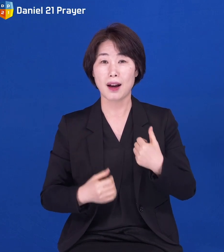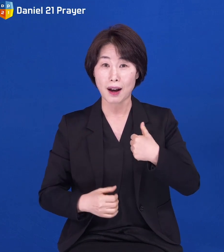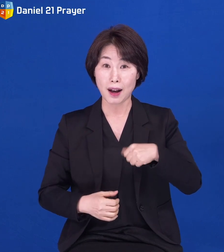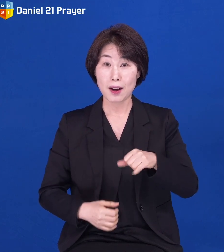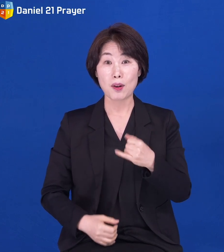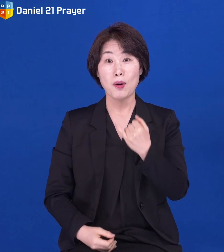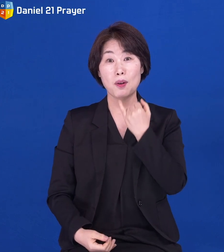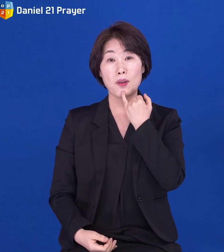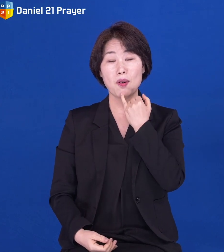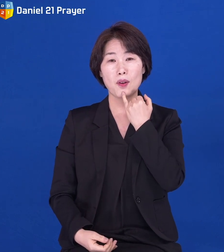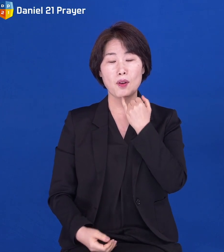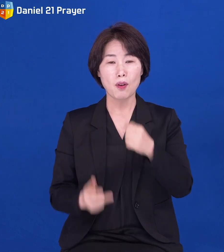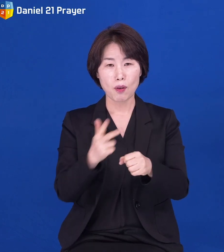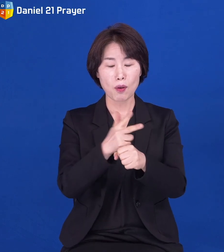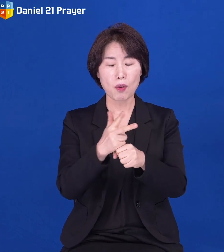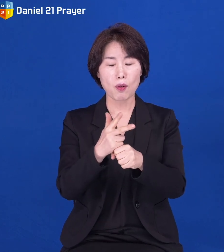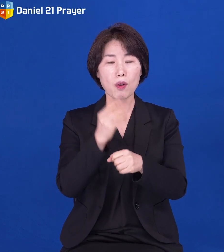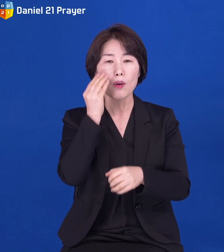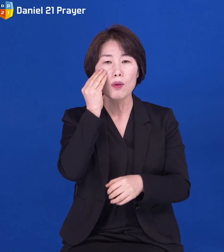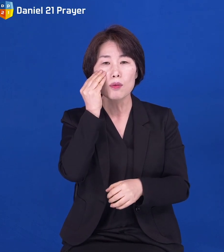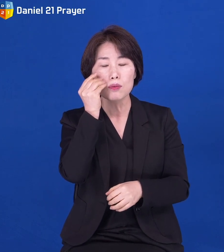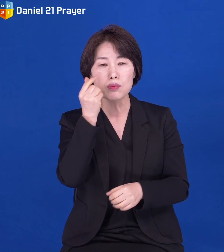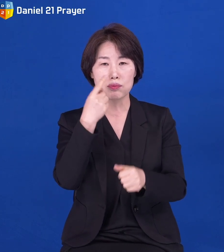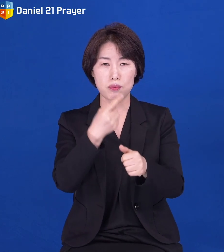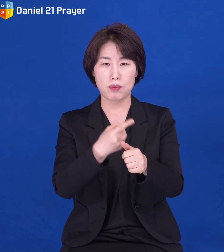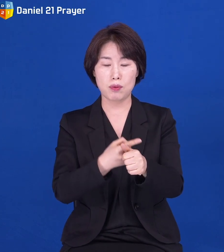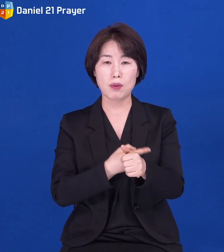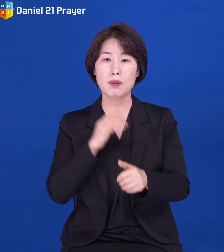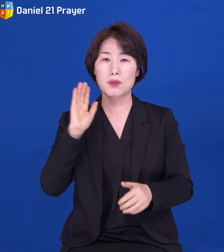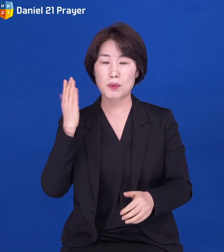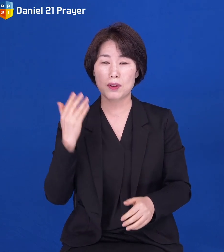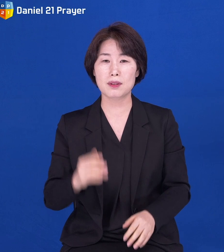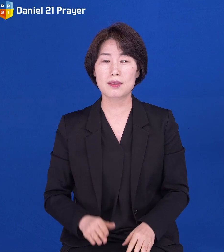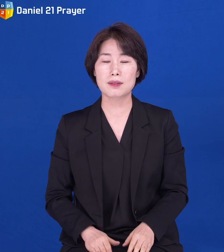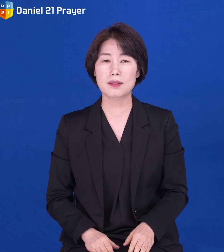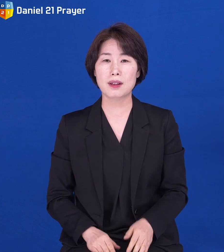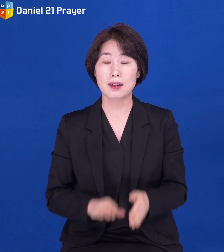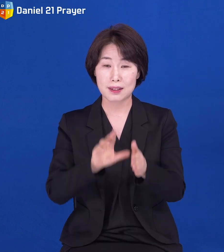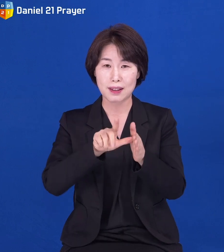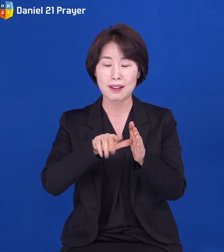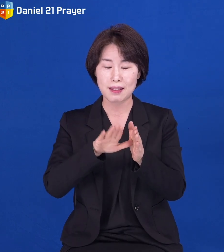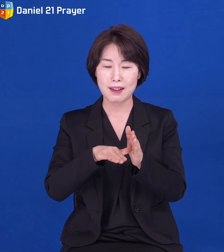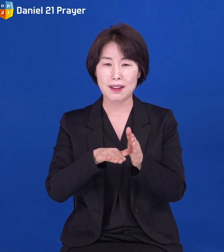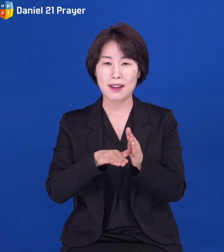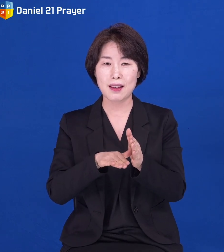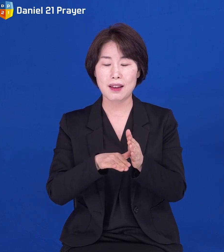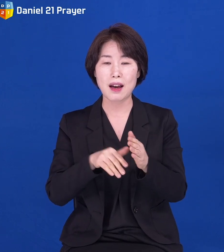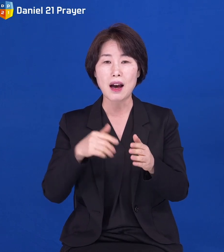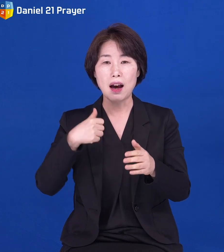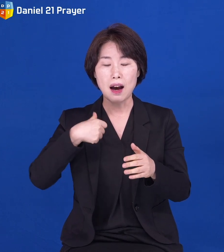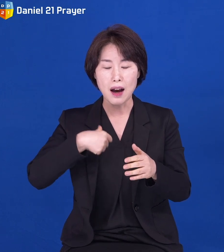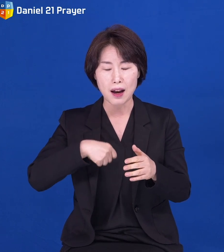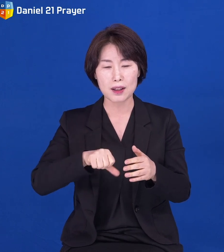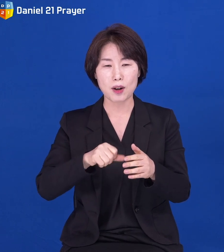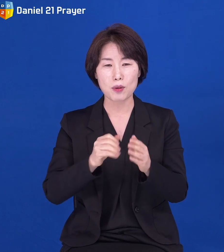촬영을 너무너무 잘하는 거예요. 그래가지고 순간순간 제가 아이랑 촬영할 때마다 이제 막 기도를 막